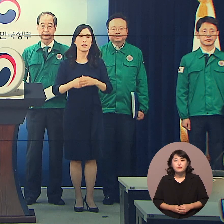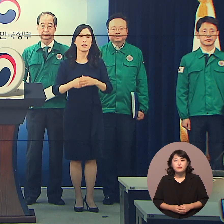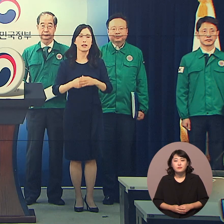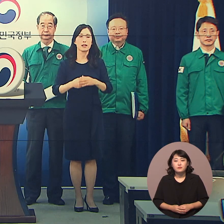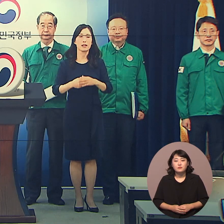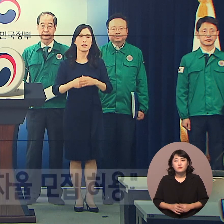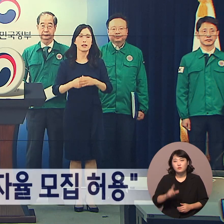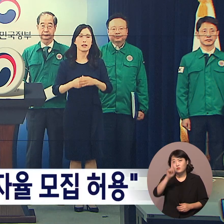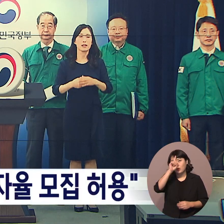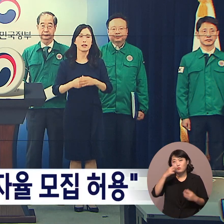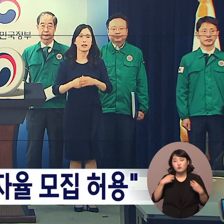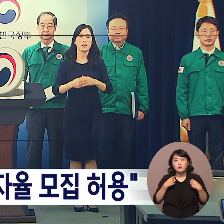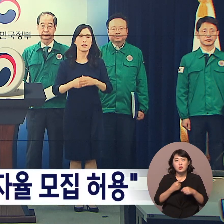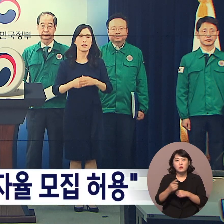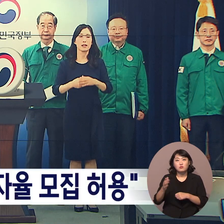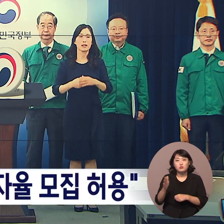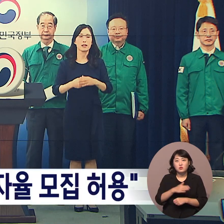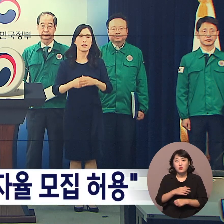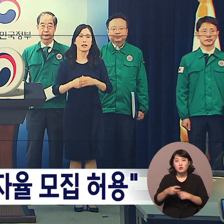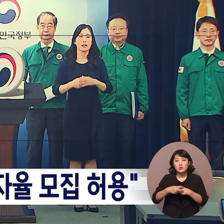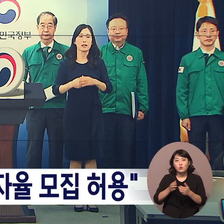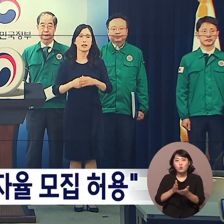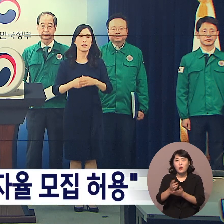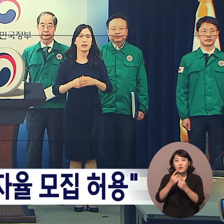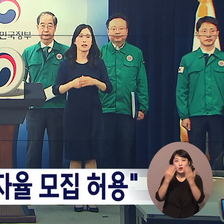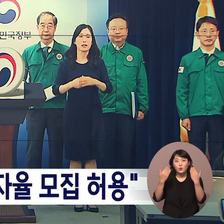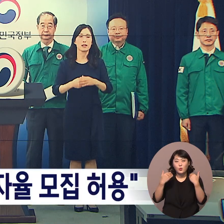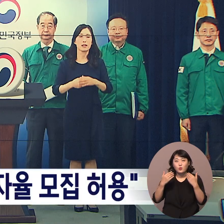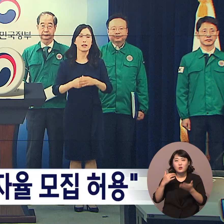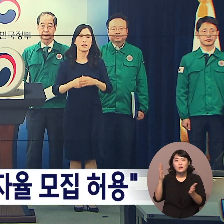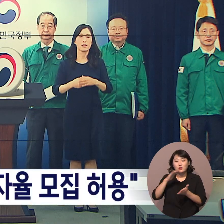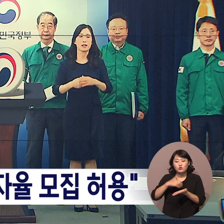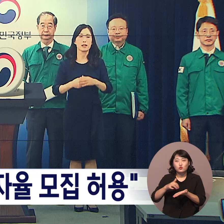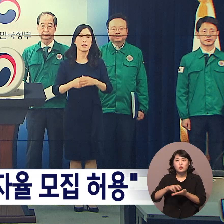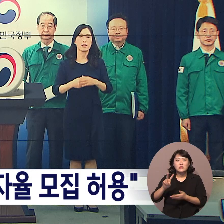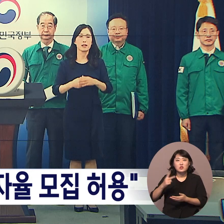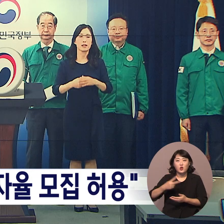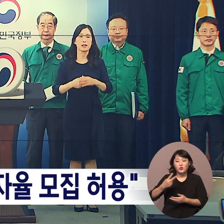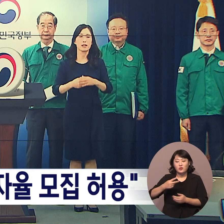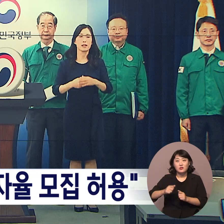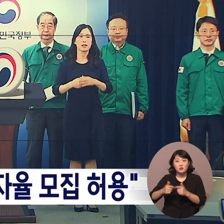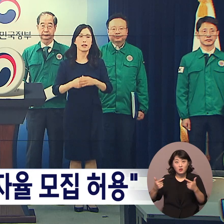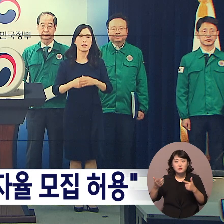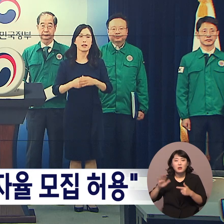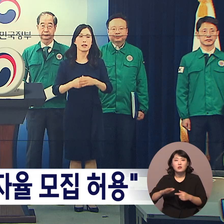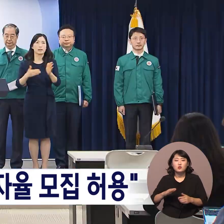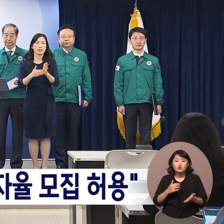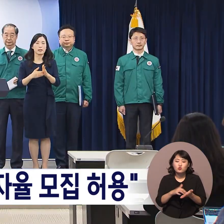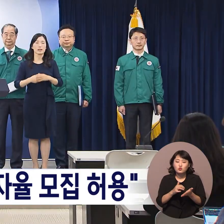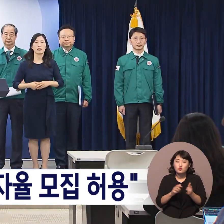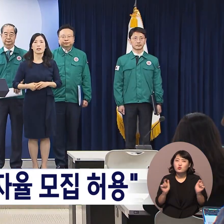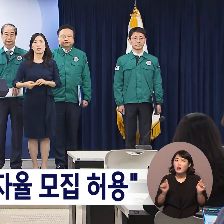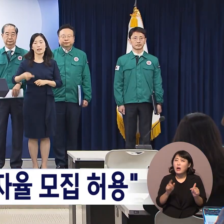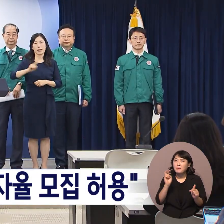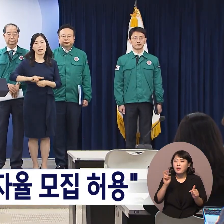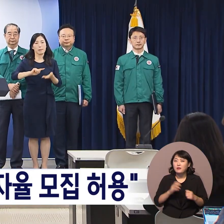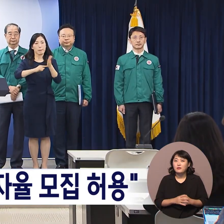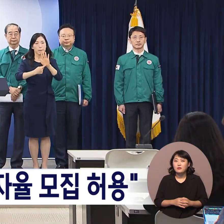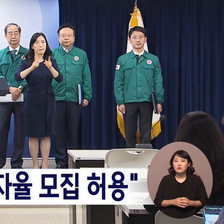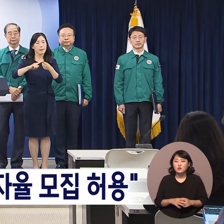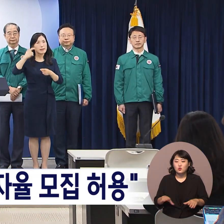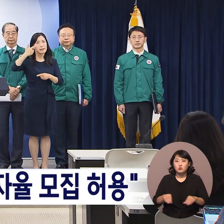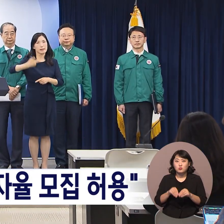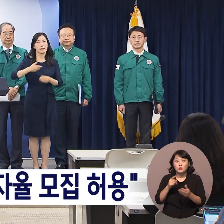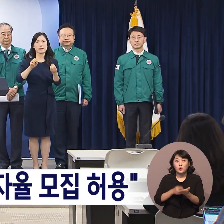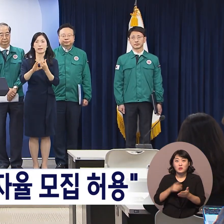정부가 내년부터 과대학 정원을 2천명 늘리기로 했지만 규모는 축소될 전망입니다 한덕수 국무총리는 오늘